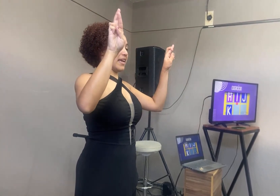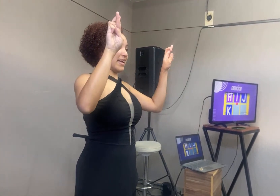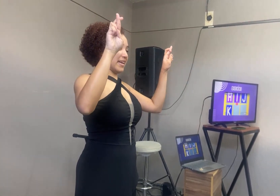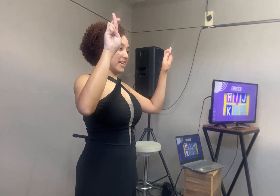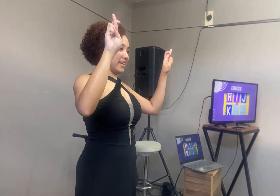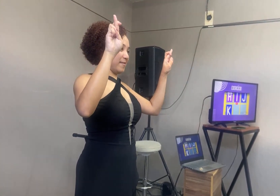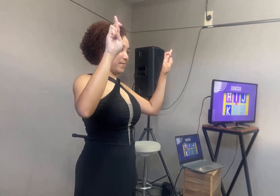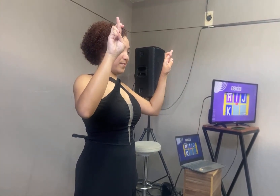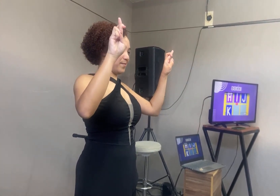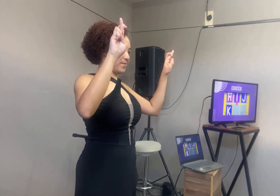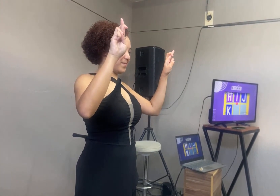R,